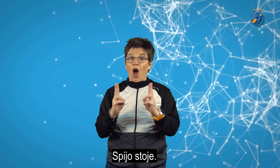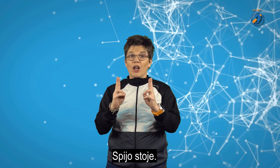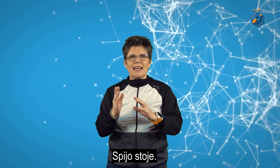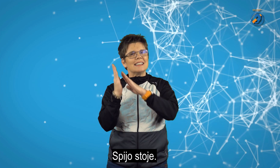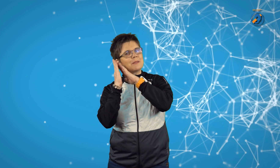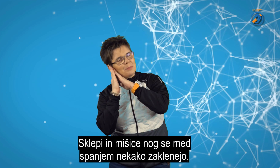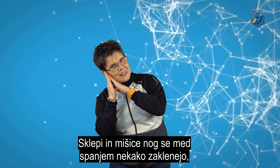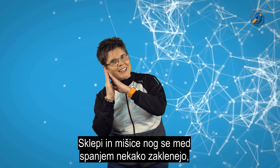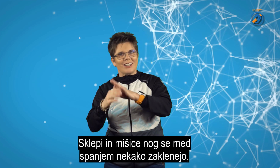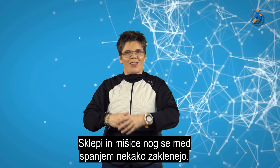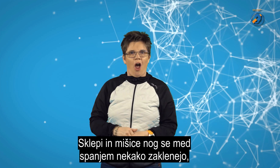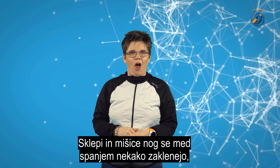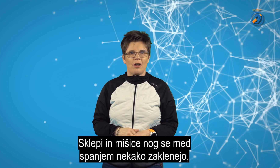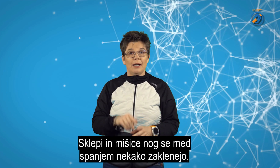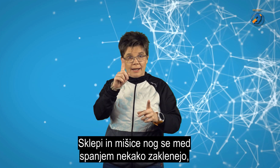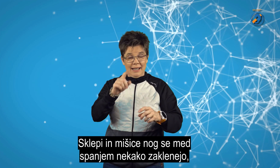Spijo stoje.